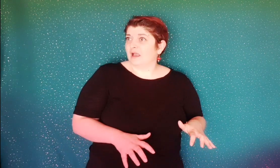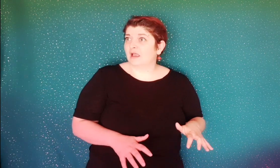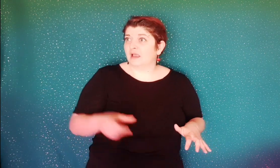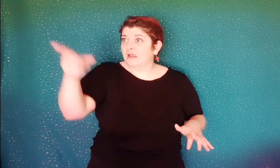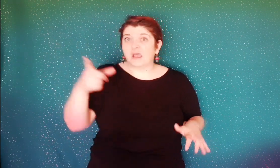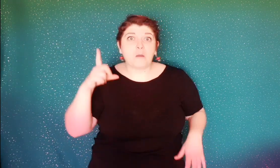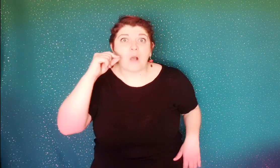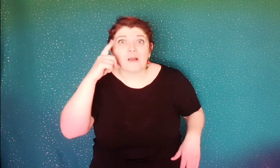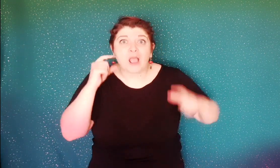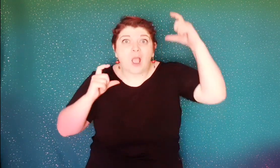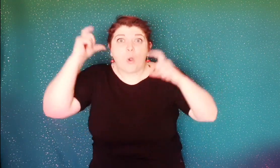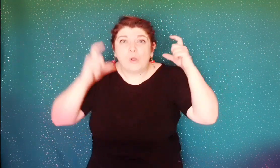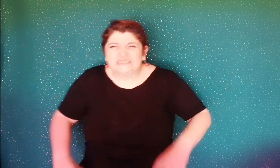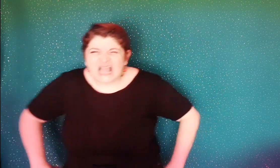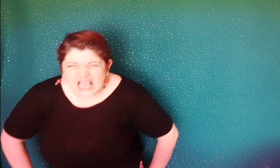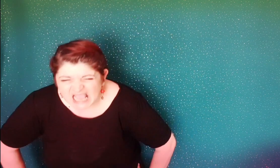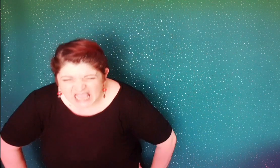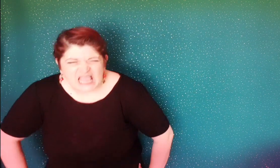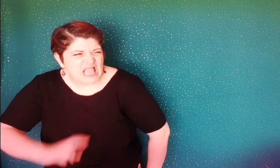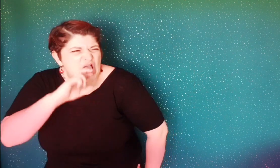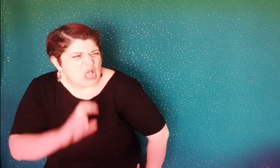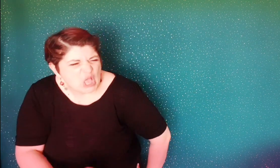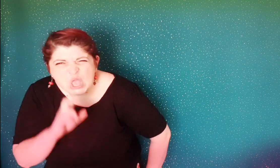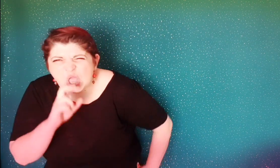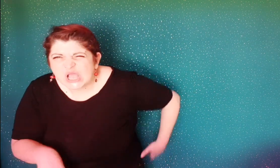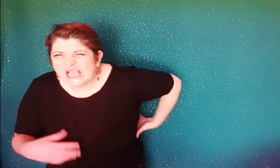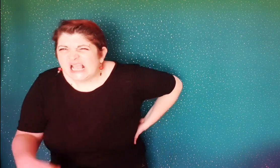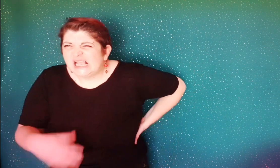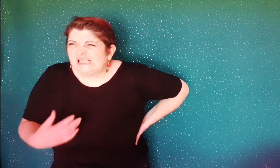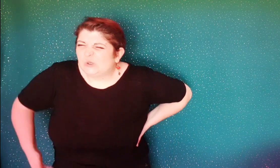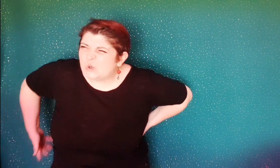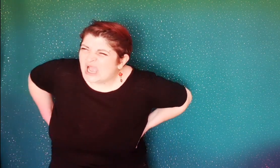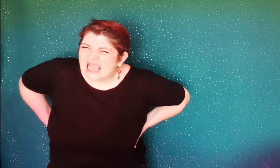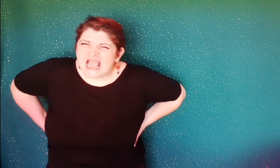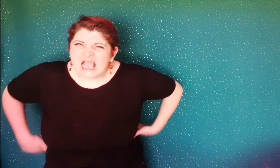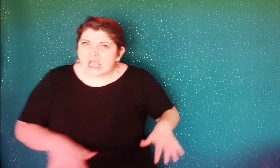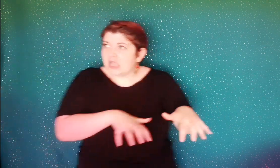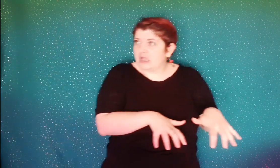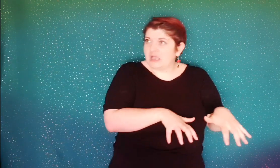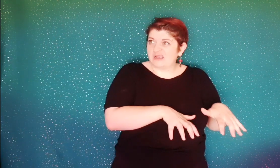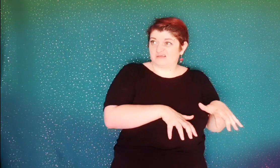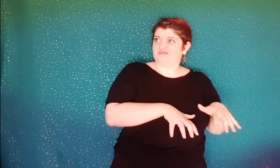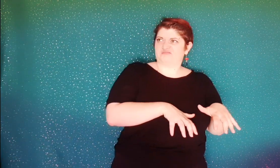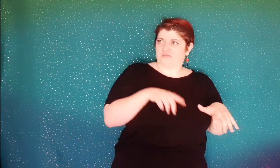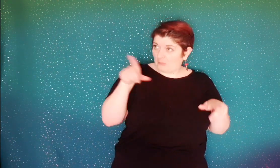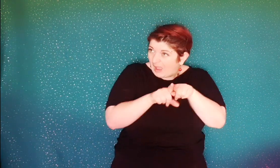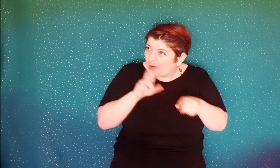sapin, il la retrouve enfin. Comme c'est bizarre, Papa Ours a l'air bien essoufflé lui aussi.